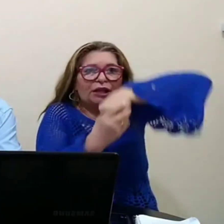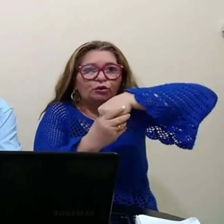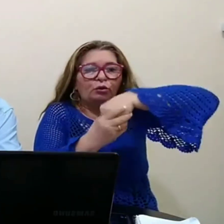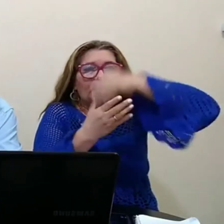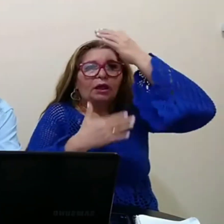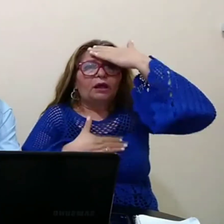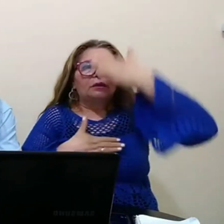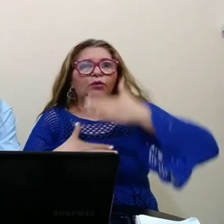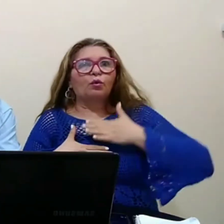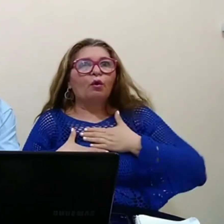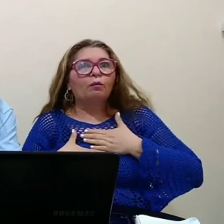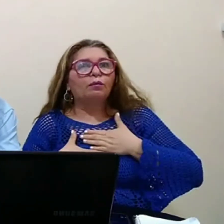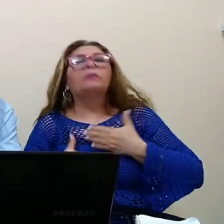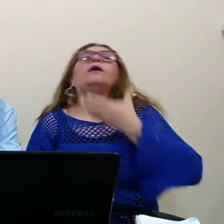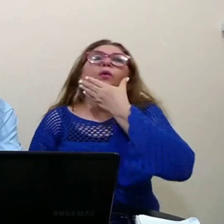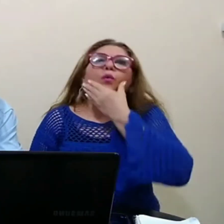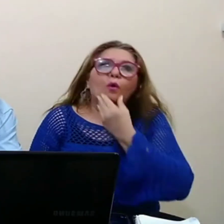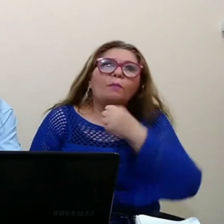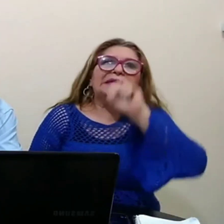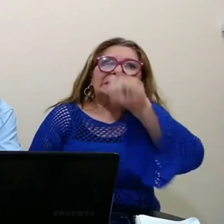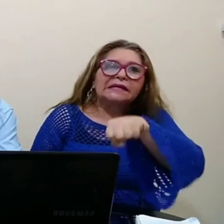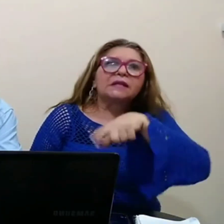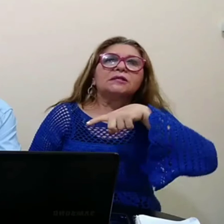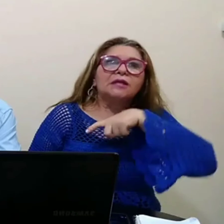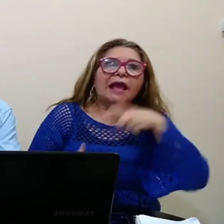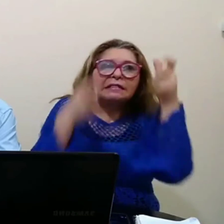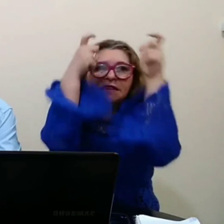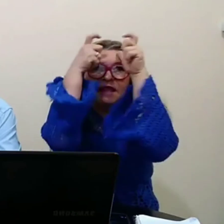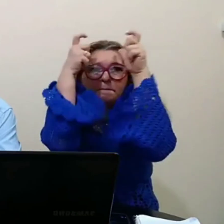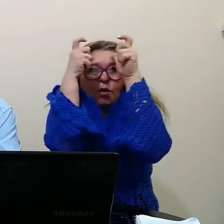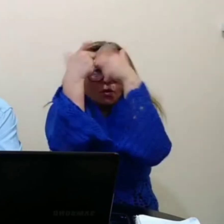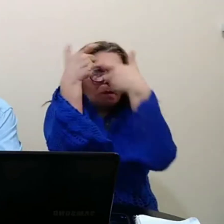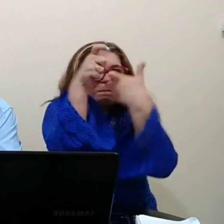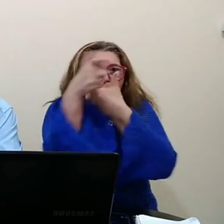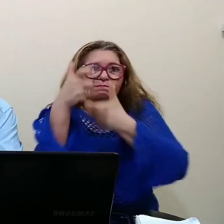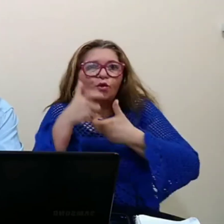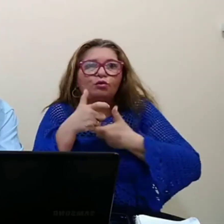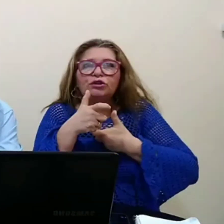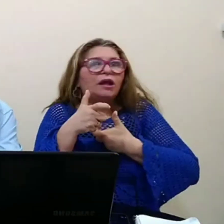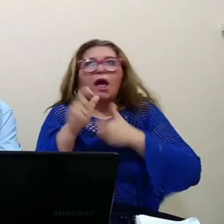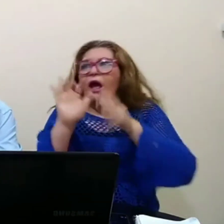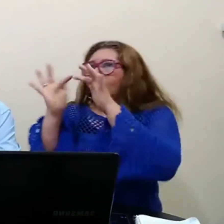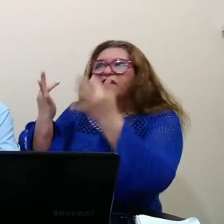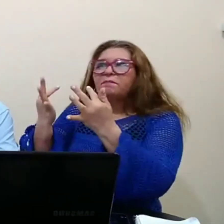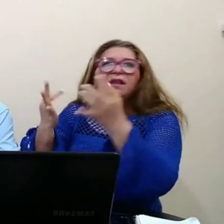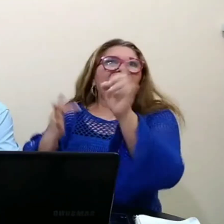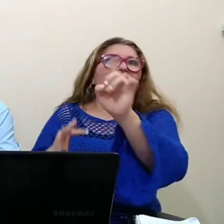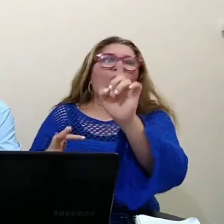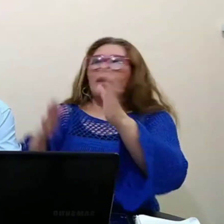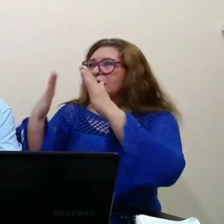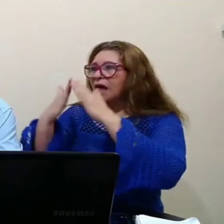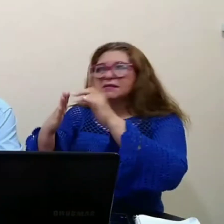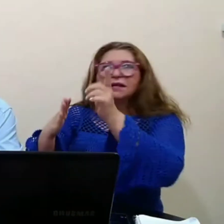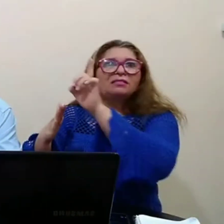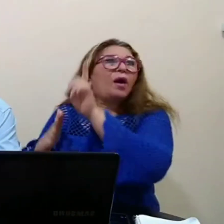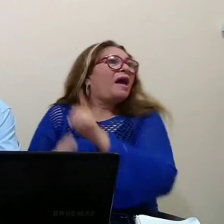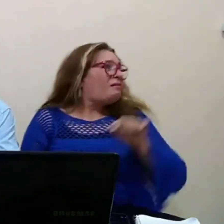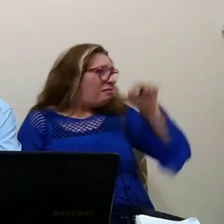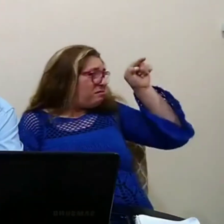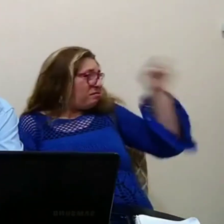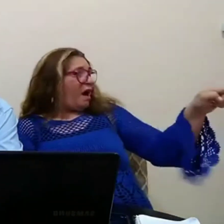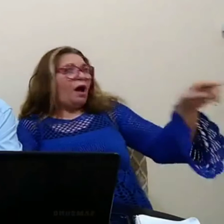era possesso de espírito imundo. Ele vivia fora de casa, nos sepulcros. Ele não